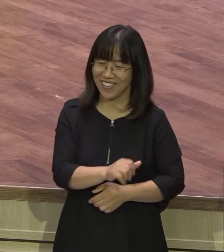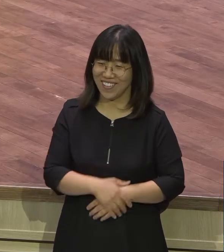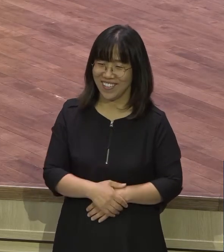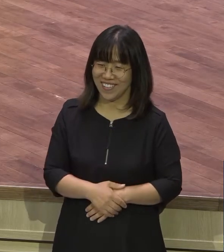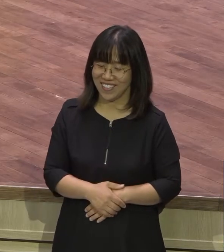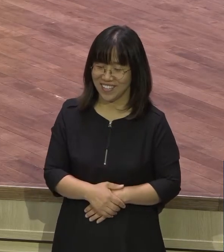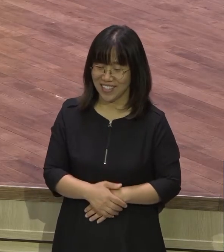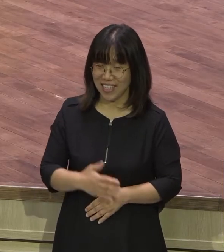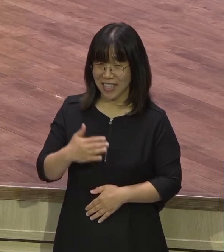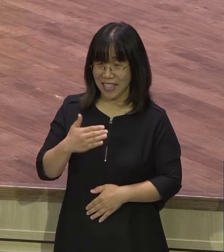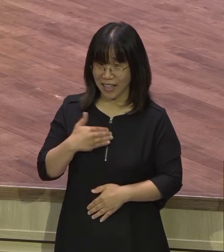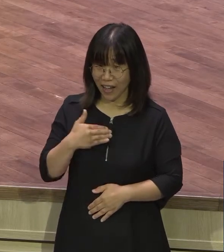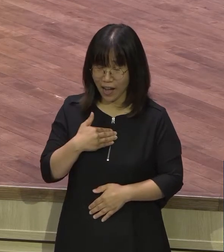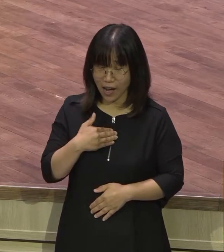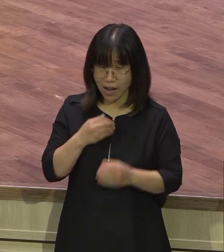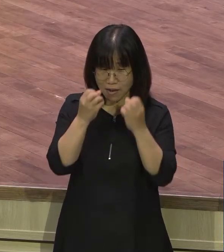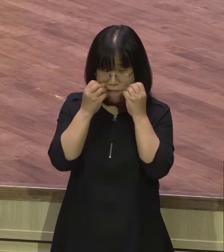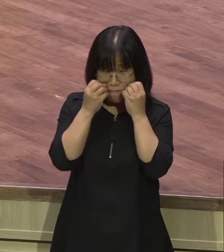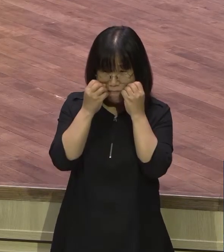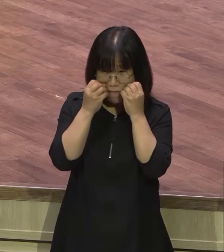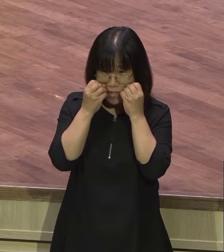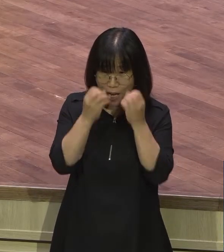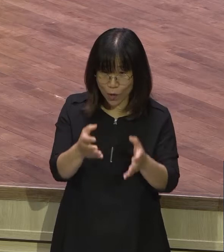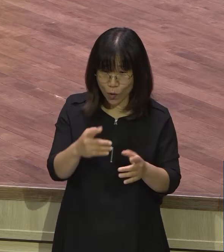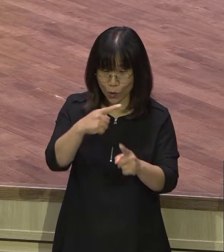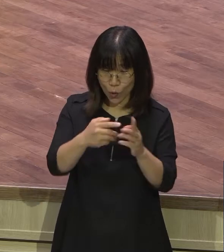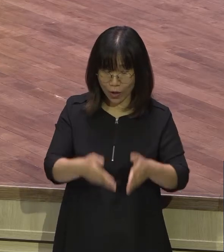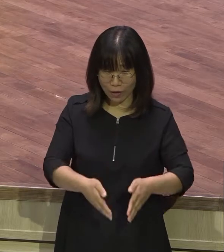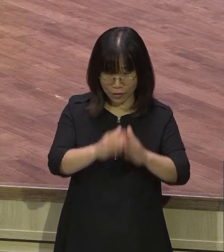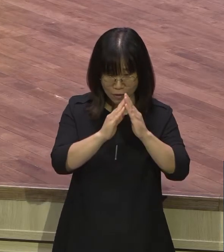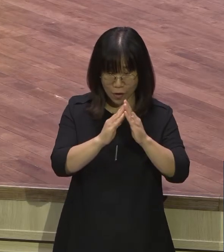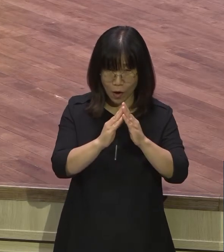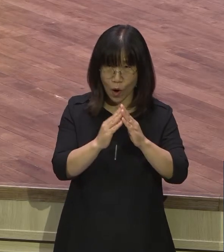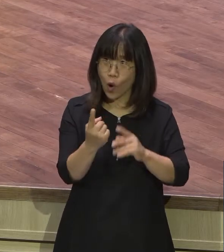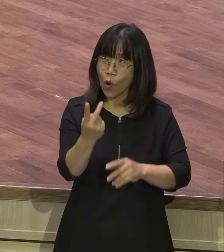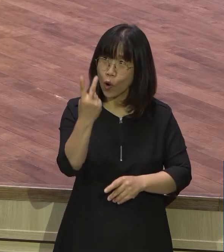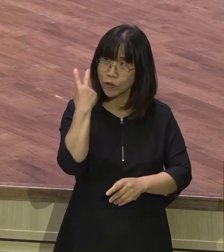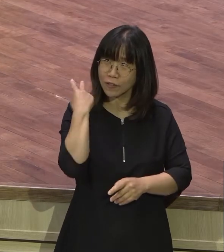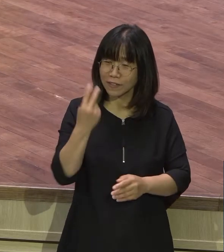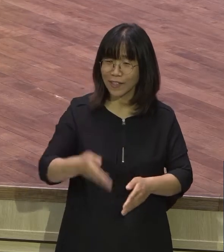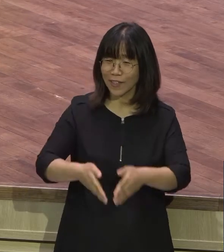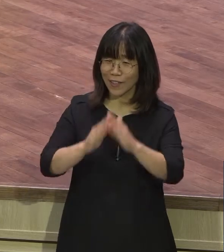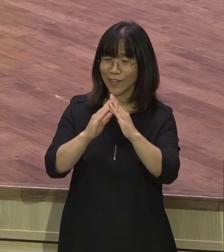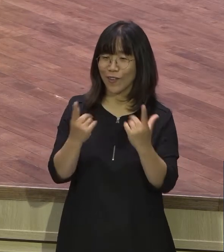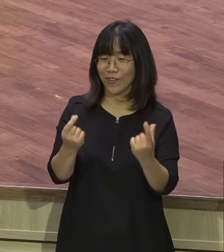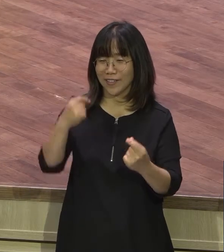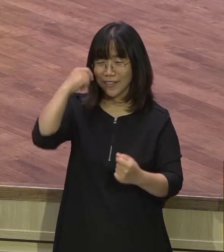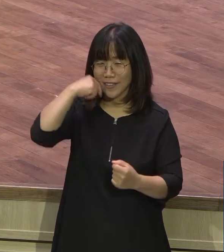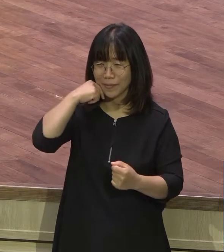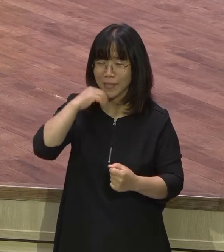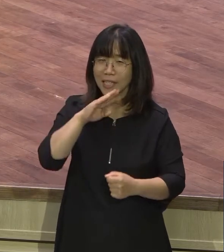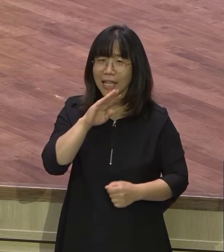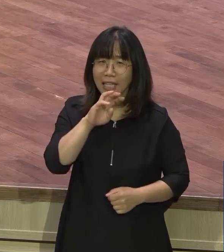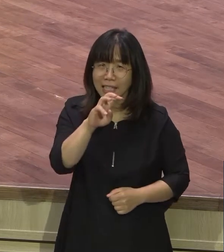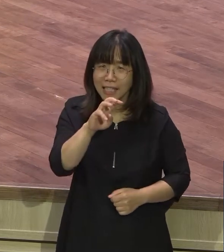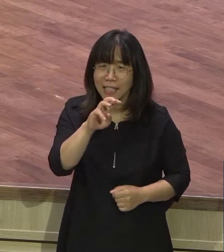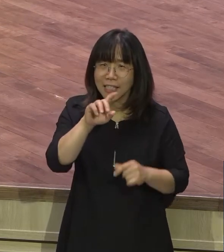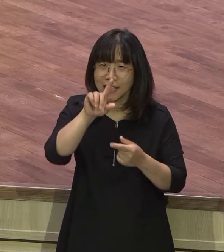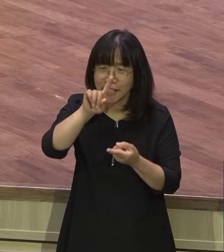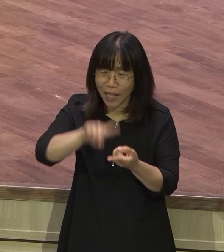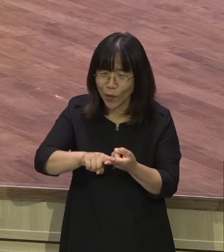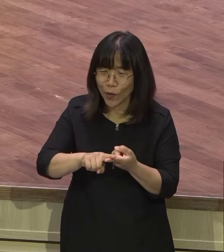저는 개척한 지가 30몇 년 어제 아래 같아 그냥 그때 내가 나이가 멈춰가 지금까지야